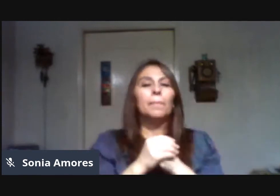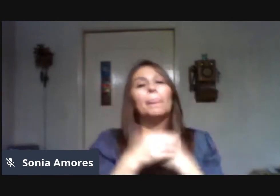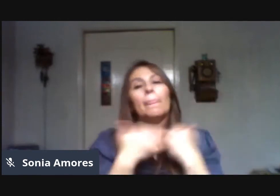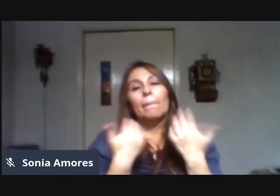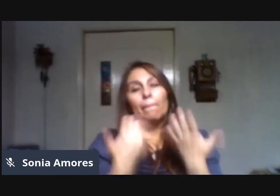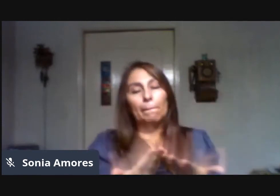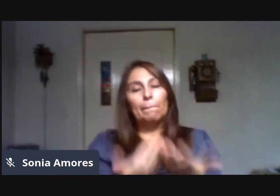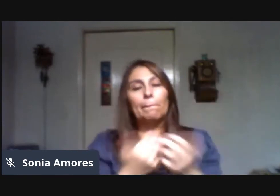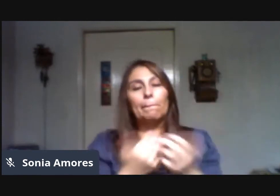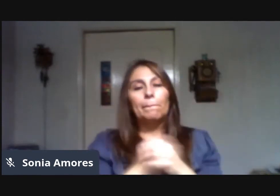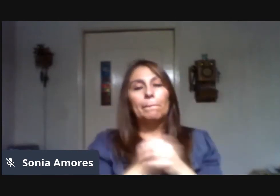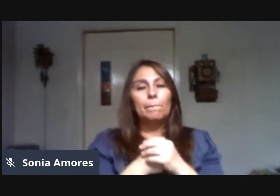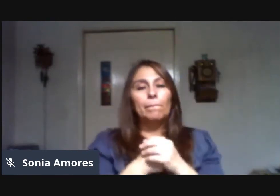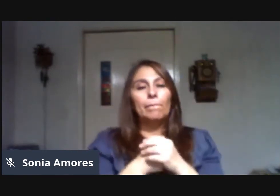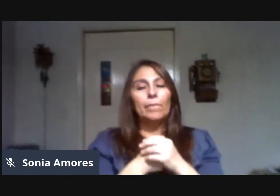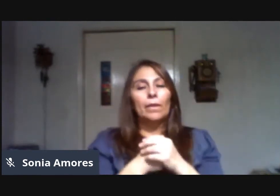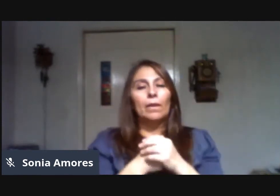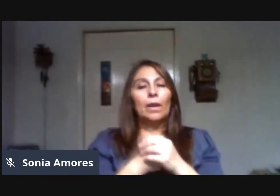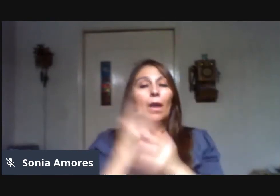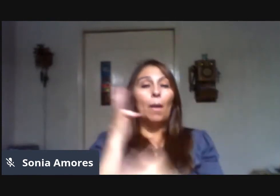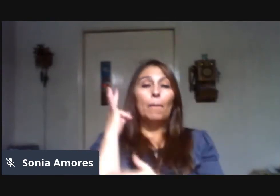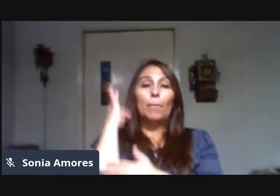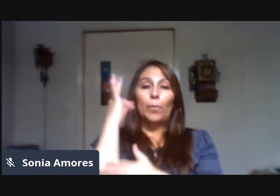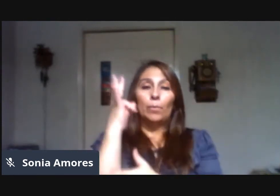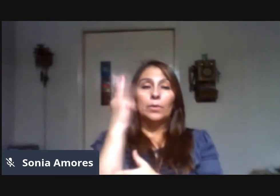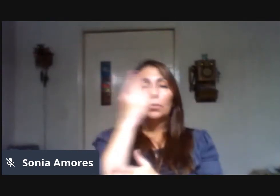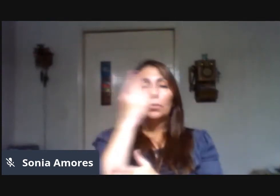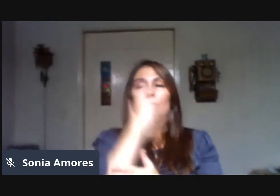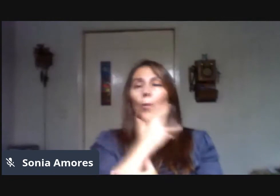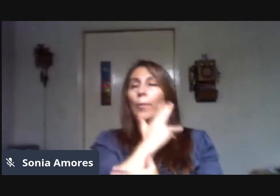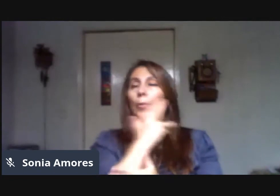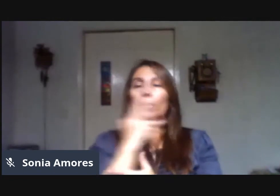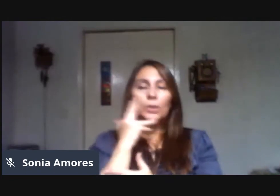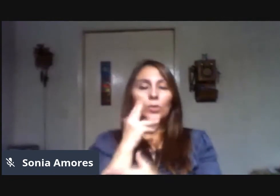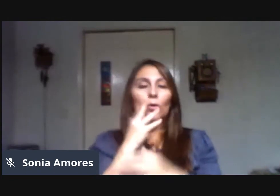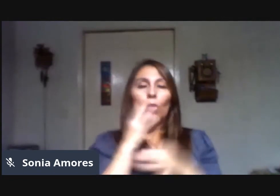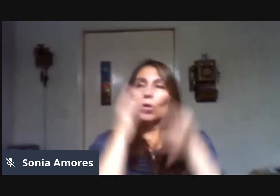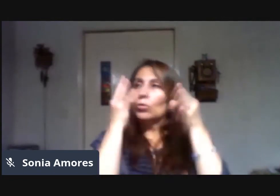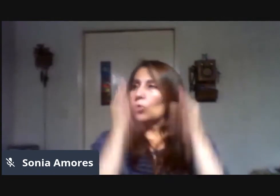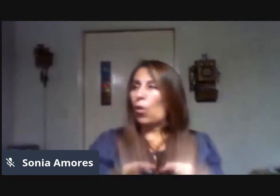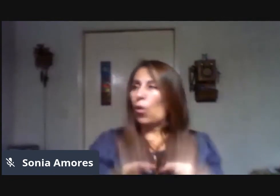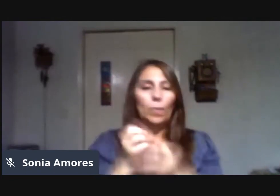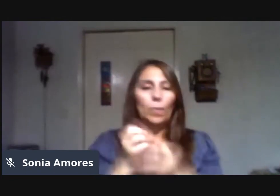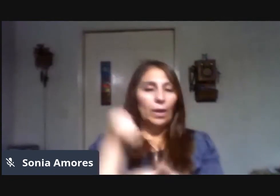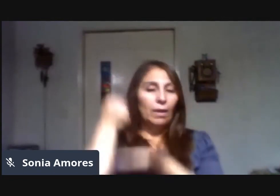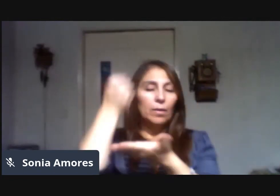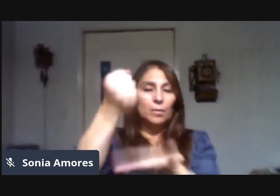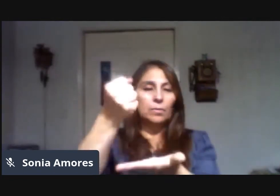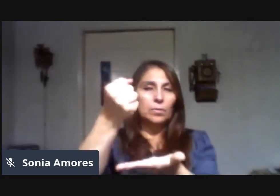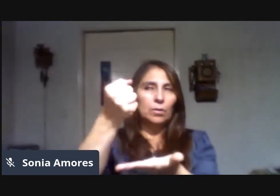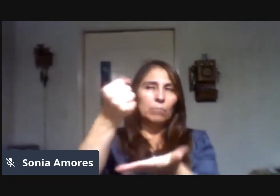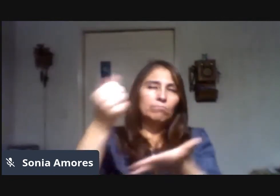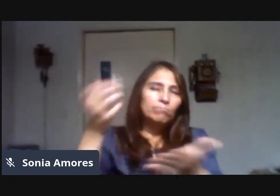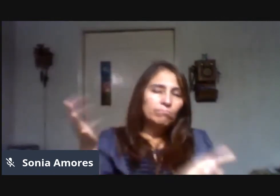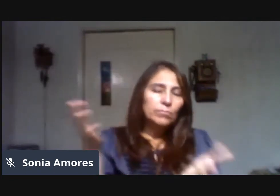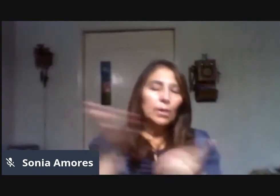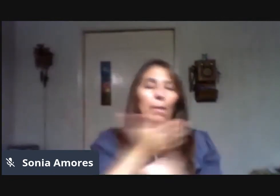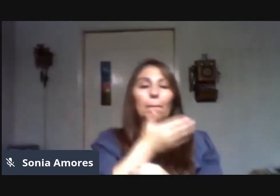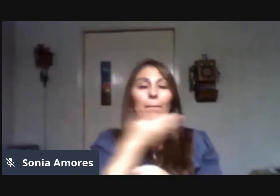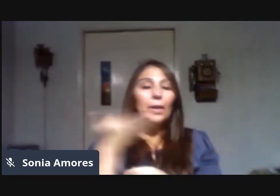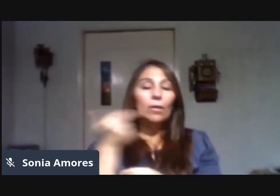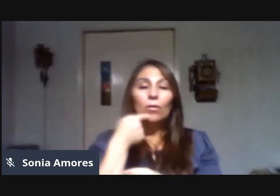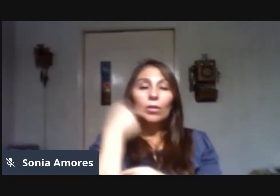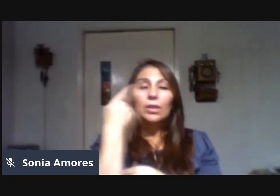salir de la promesa del de incumplida del capitalismo, yo preferiría hablar mejor